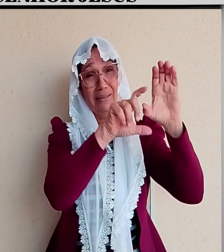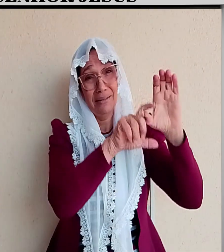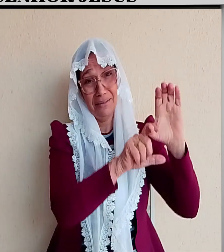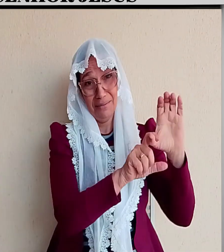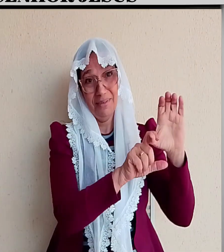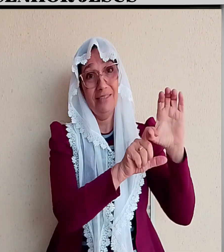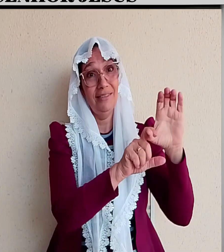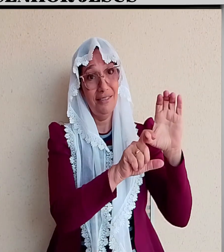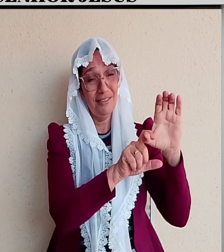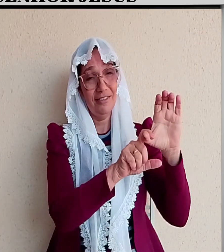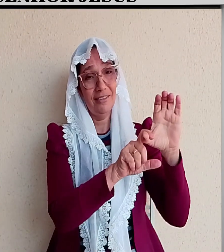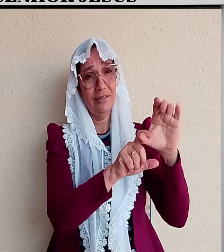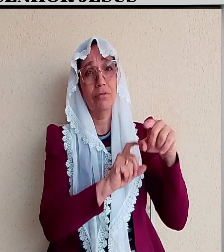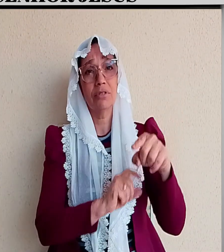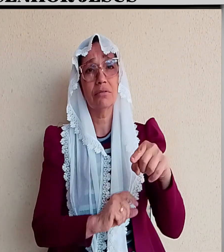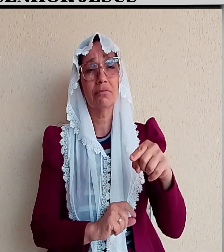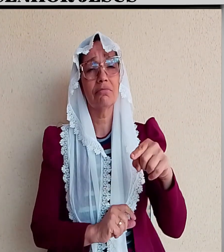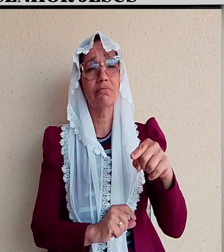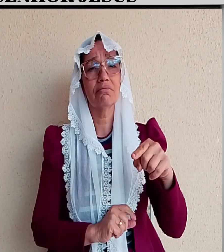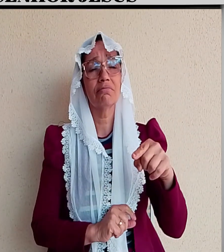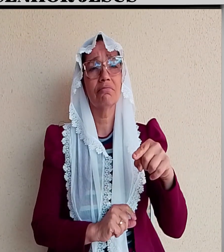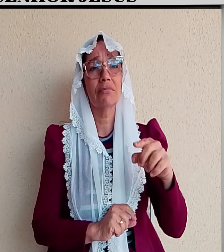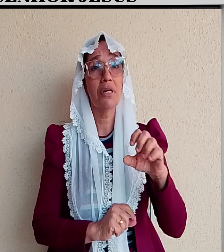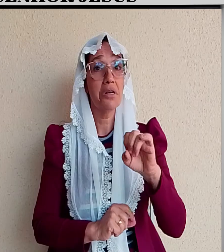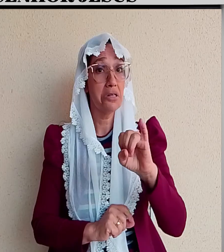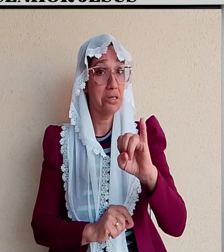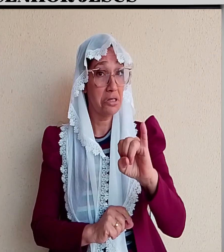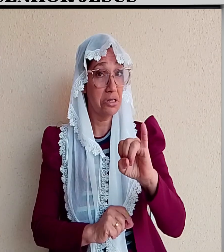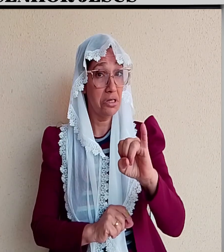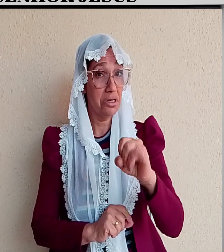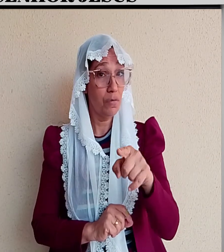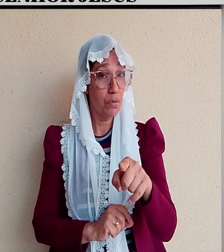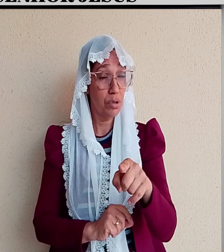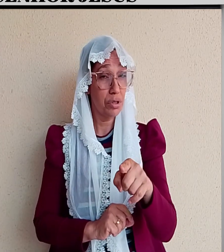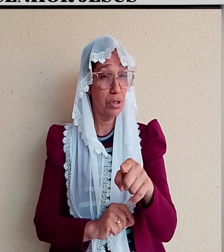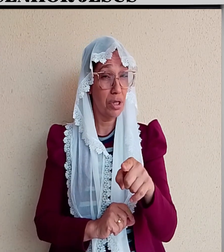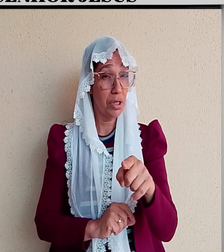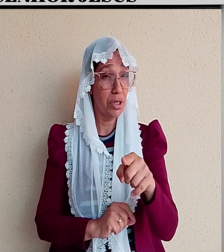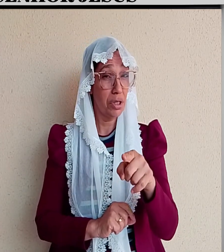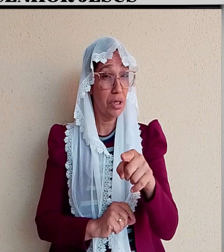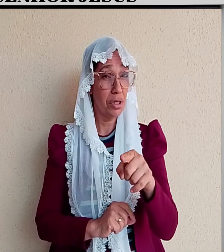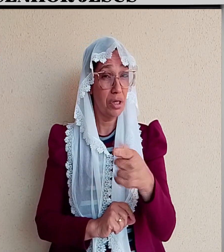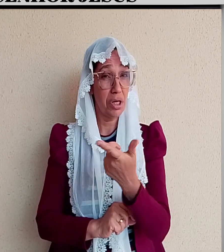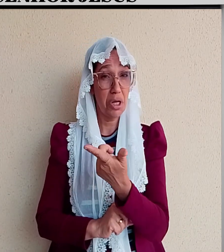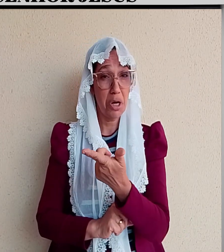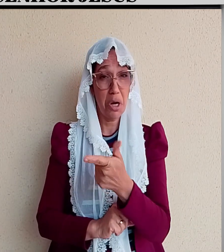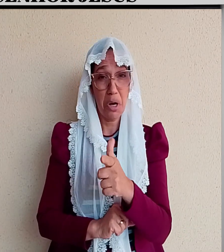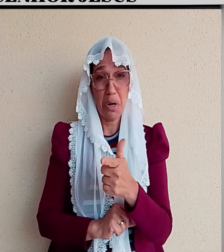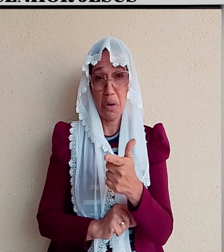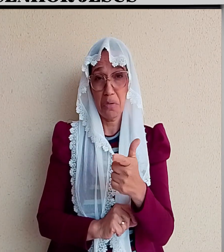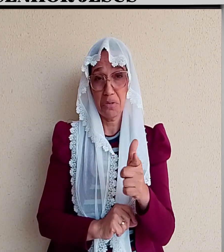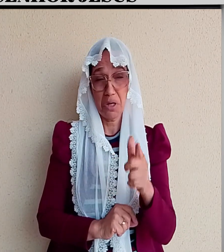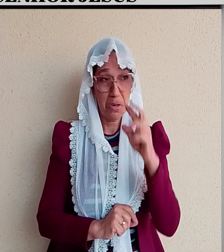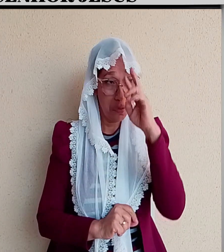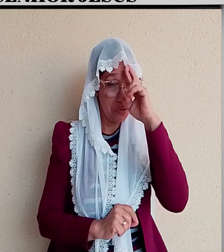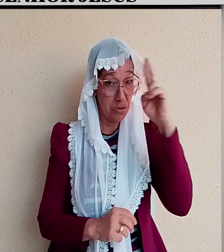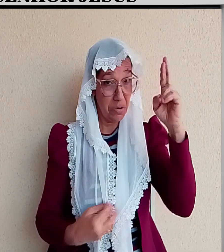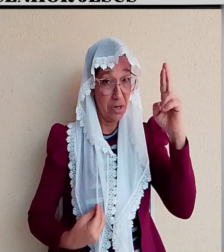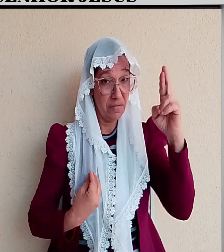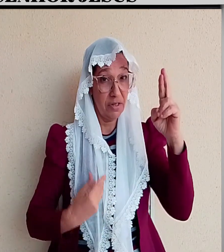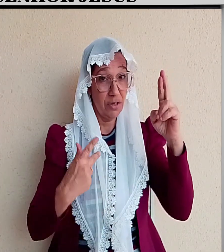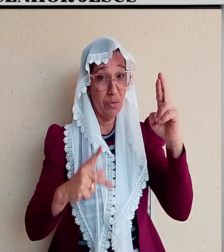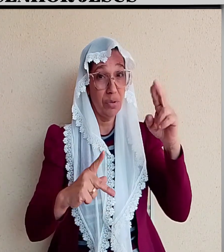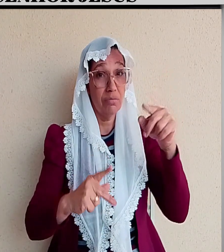você não consegue enxergar, glória a Jesus nas alturas, aleluia, Jesus. Hoje o Senhor te diz, é chegado o